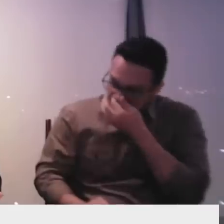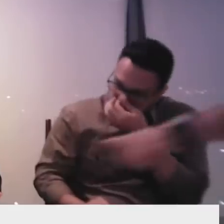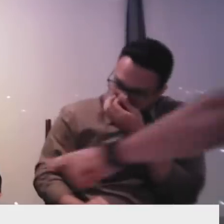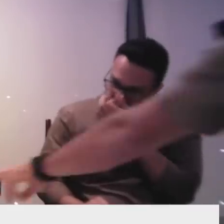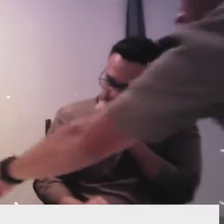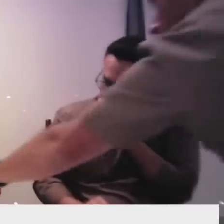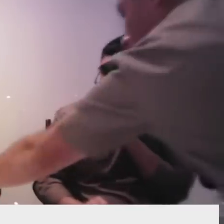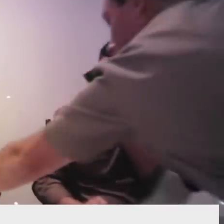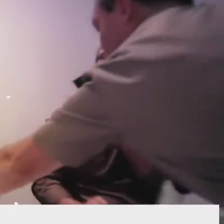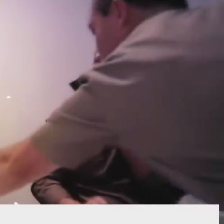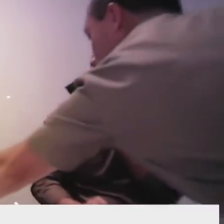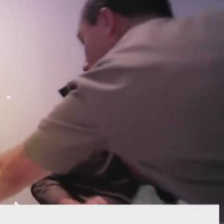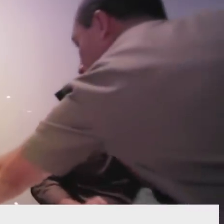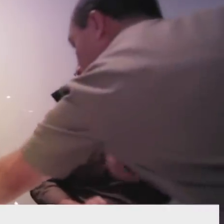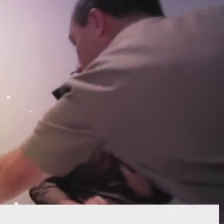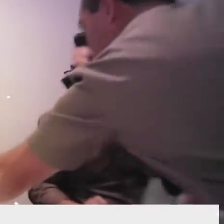sobre o primeiro parágrafo. Tá.